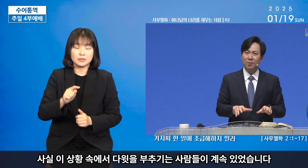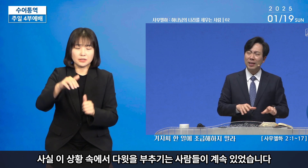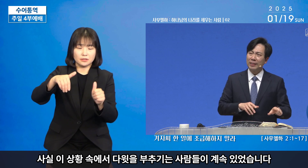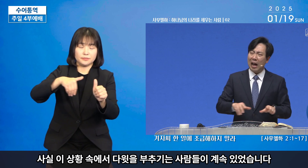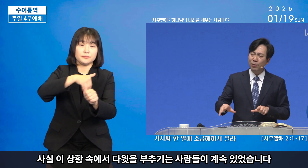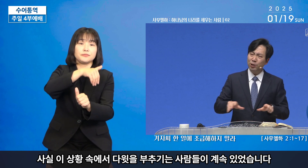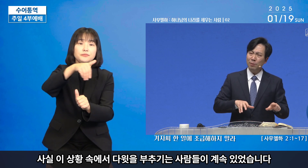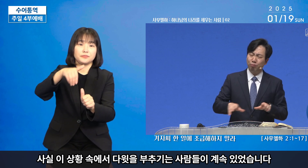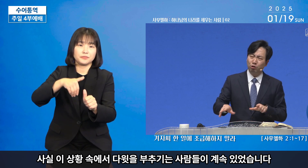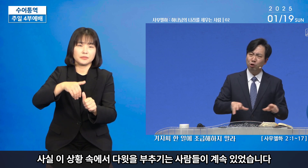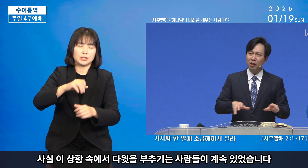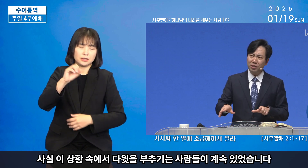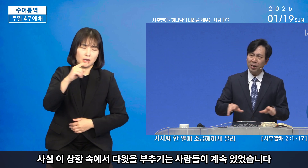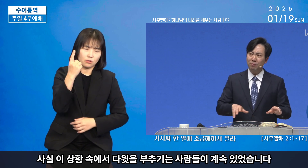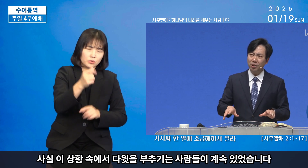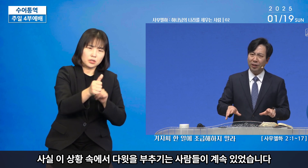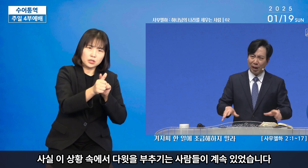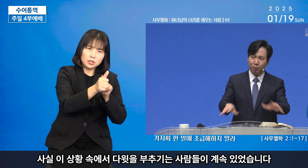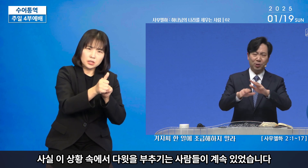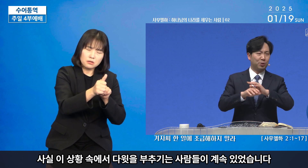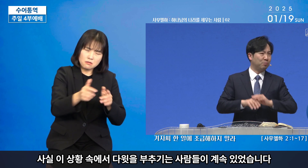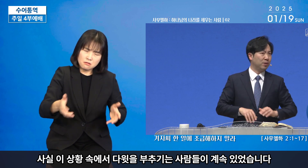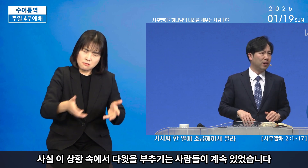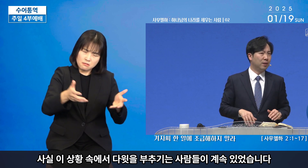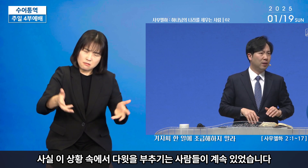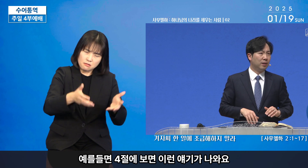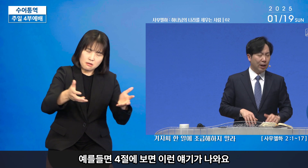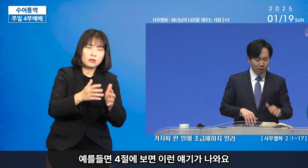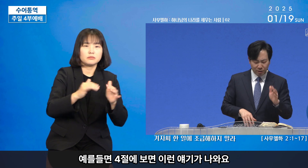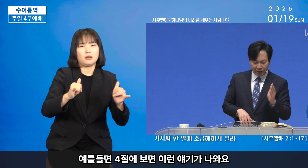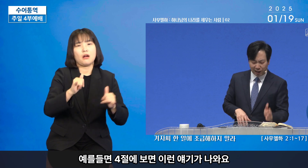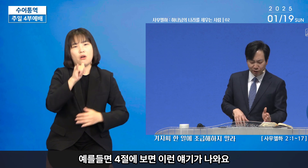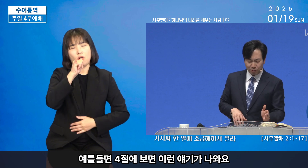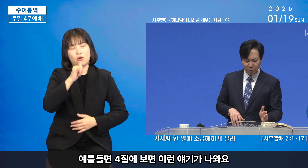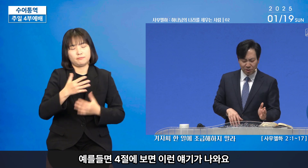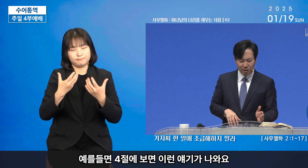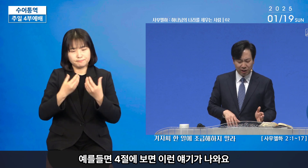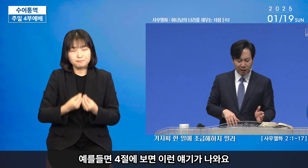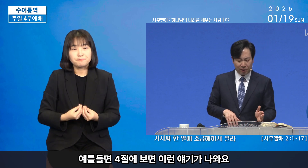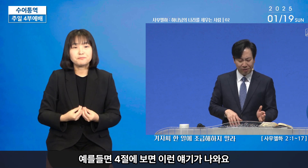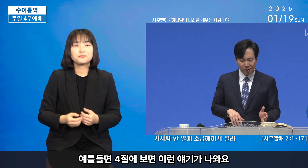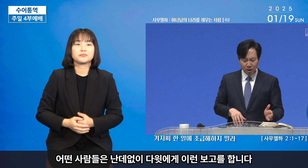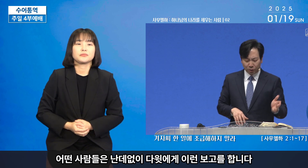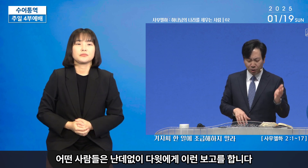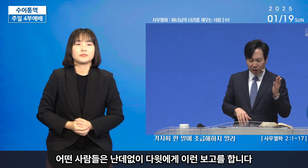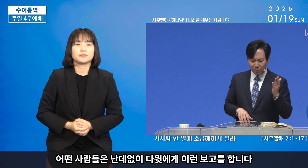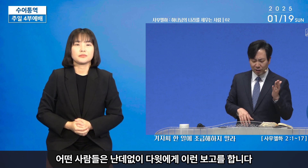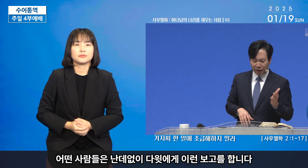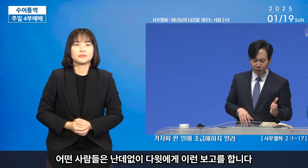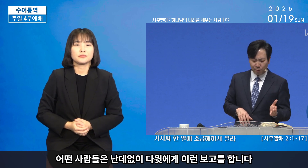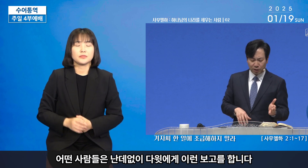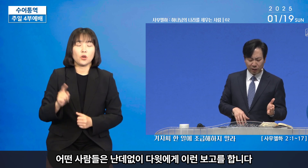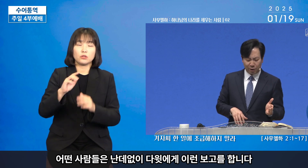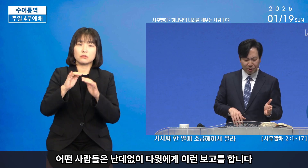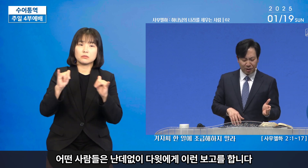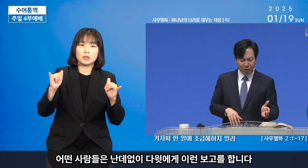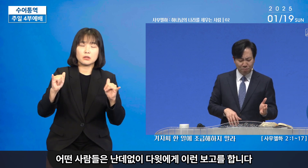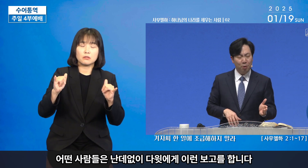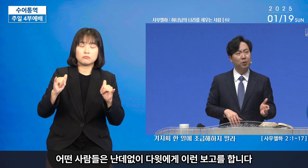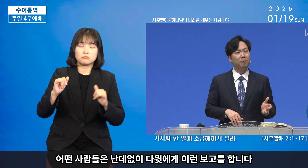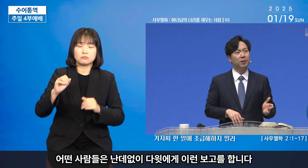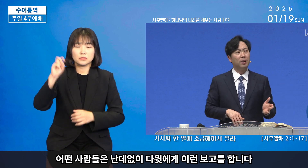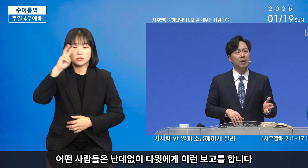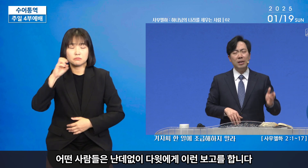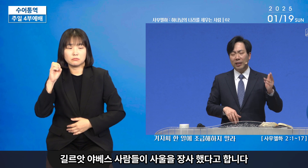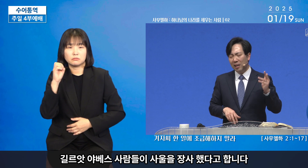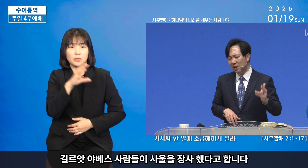속에서 다윗을 부추기는 사람들이 계속 있었습니다. 예를 들면 4절에 보면 이런 얘기가 나와요. 어떤 사람들은 난데없이 다윗에게 이런